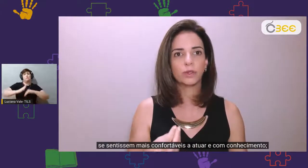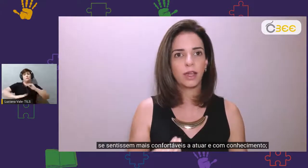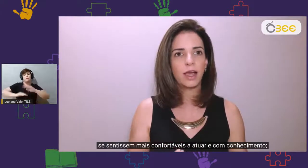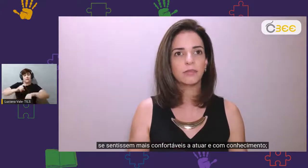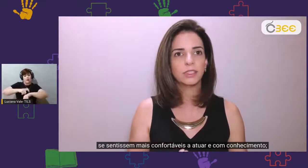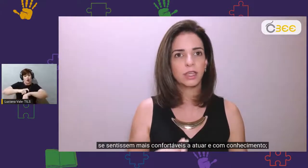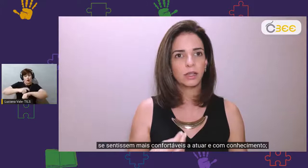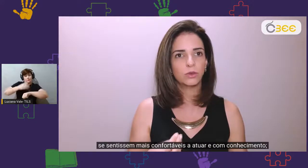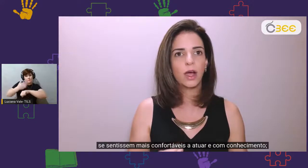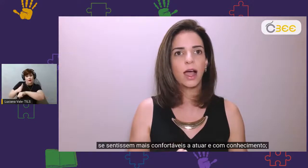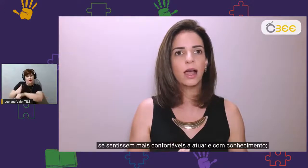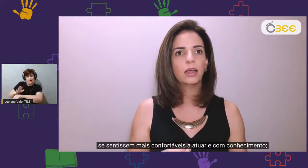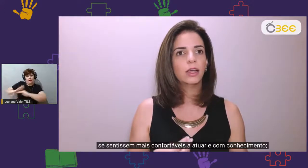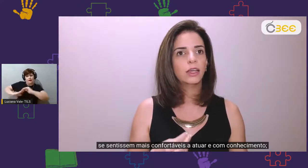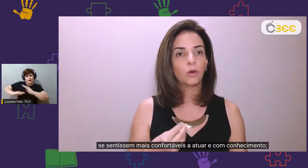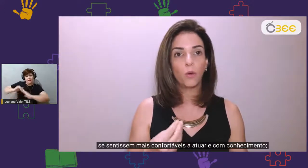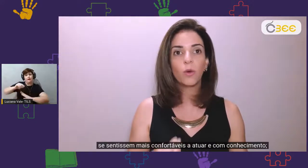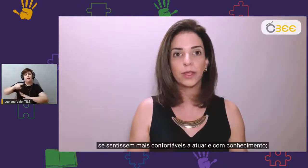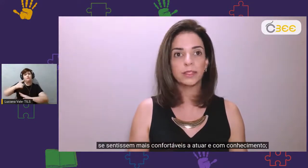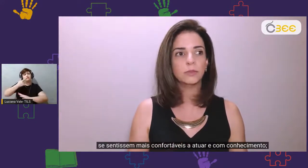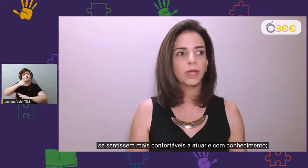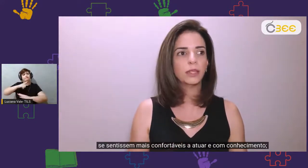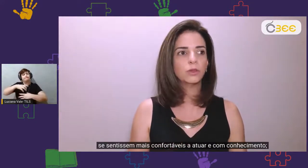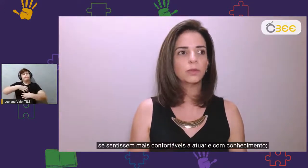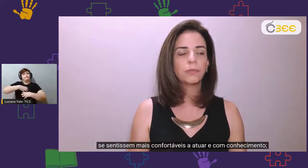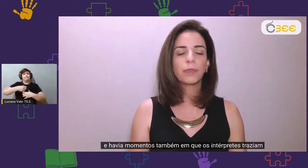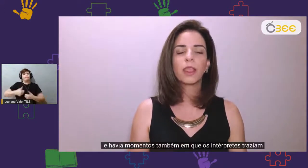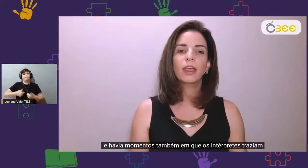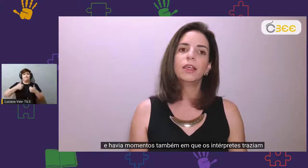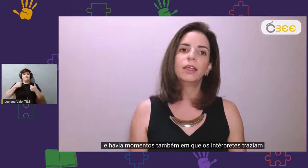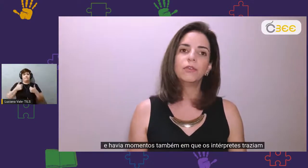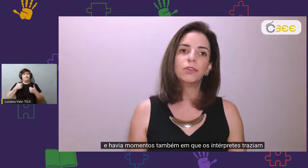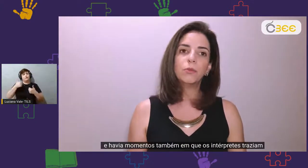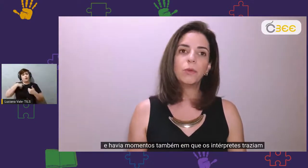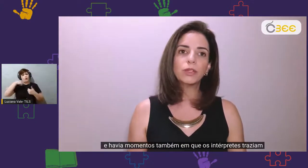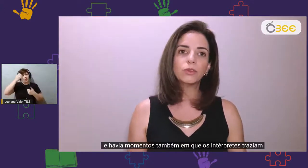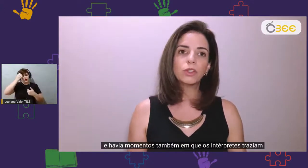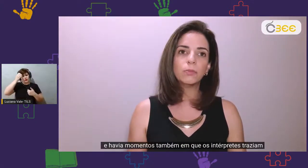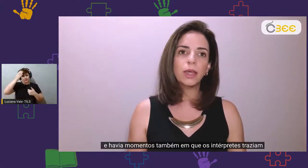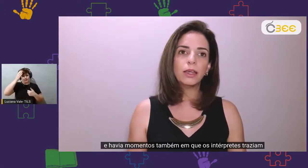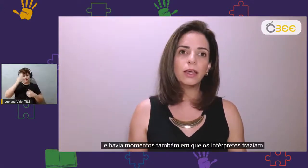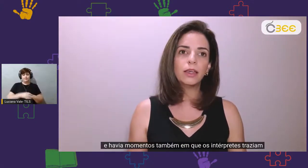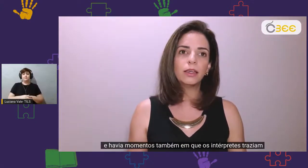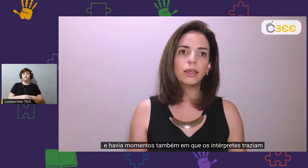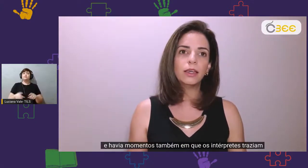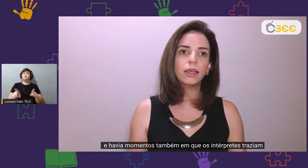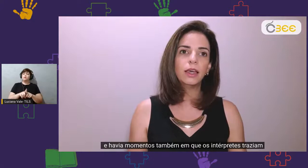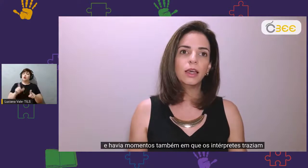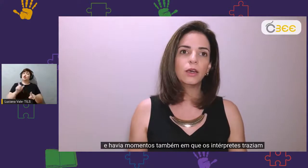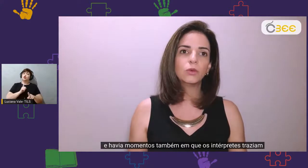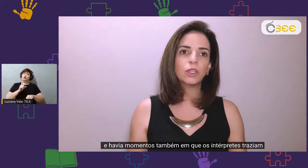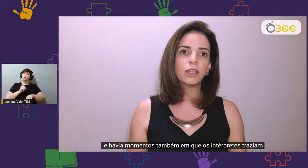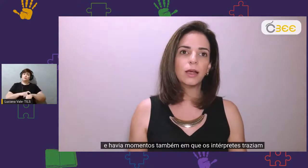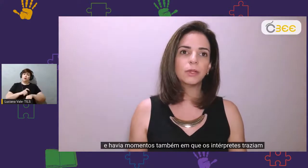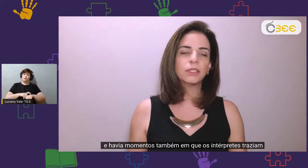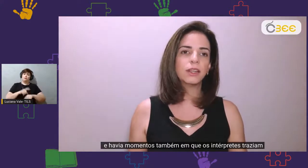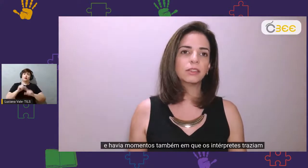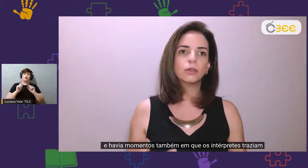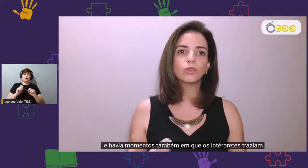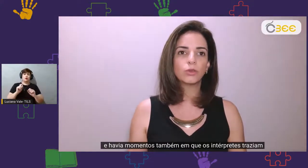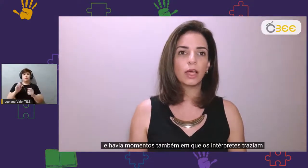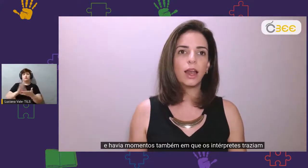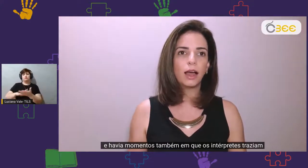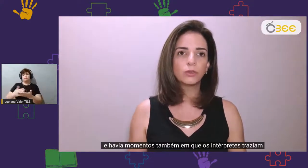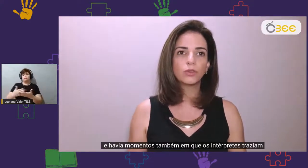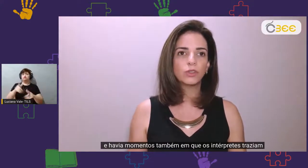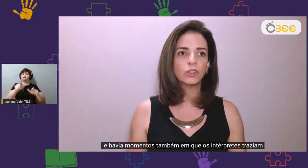mais confortáveis a atuar e com conhecimento. E havia momentos também em que os intérpretes